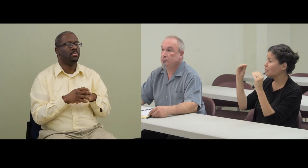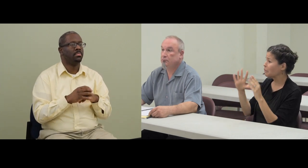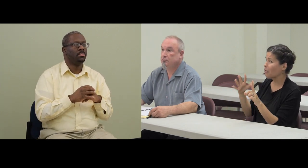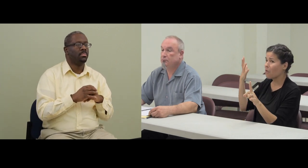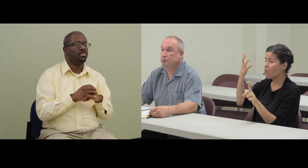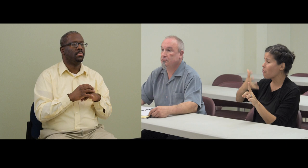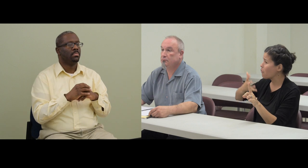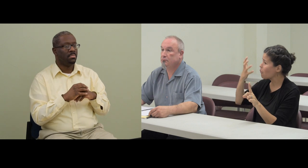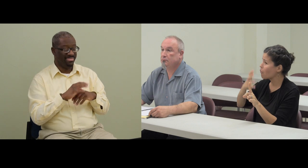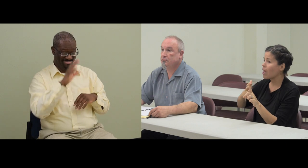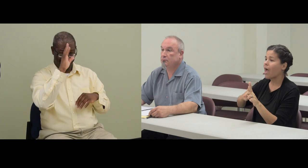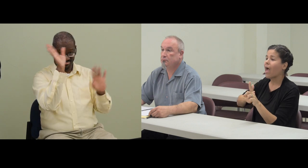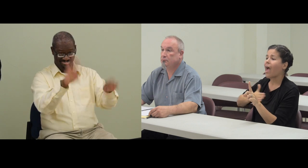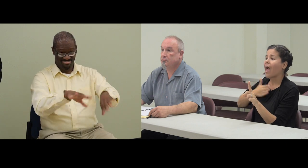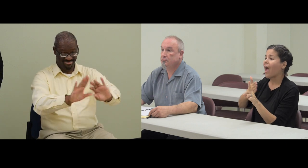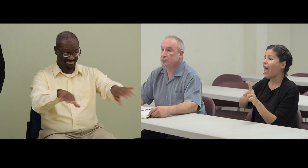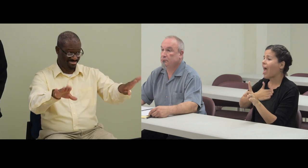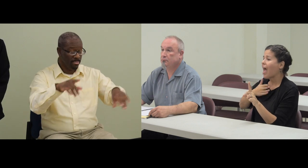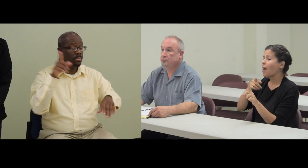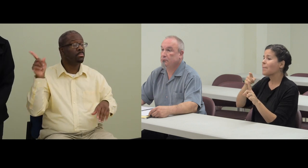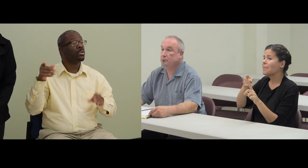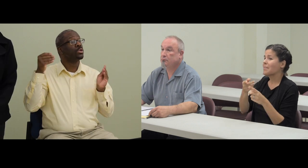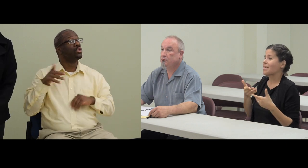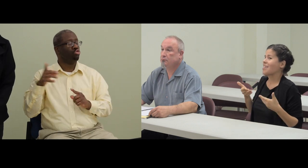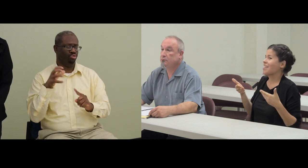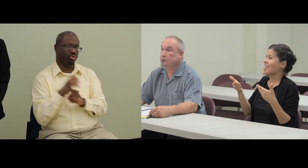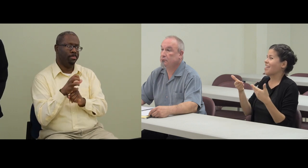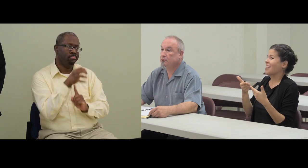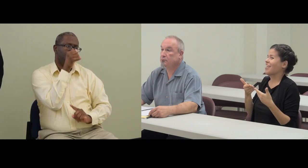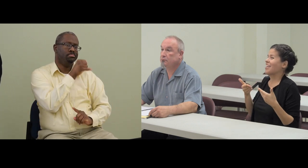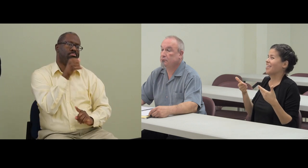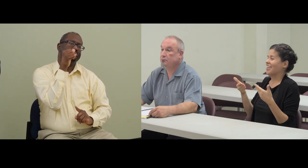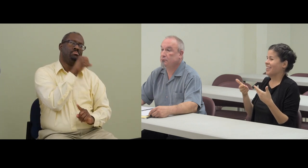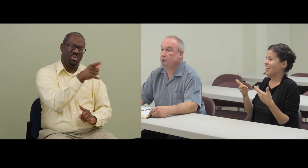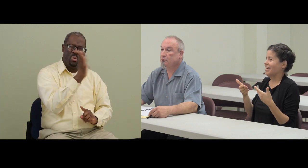por eso happiness roble sesionar farm